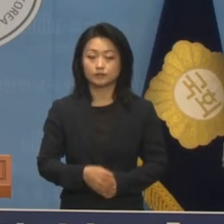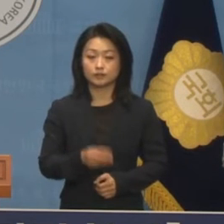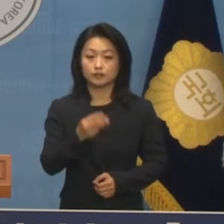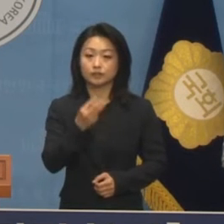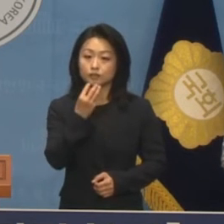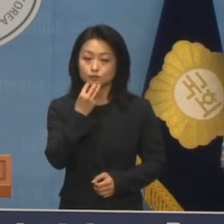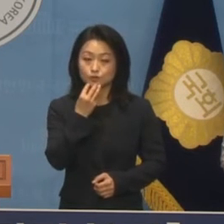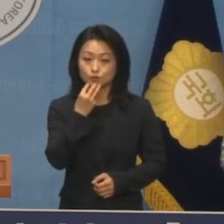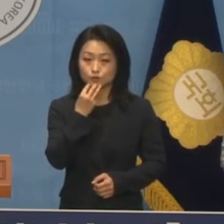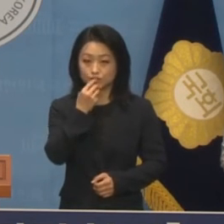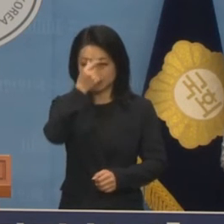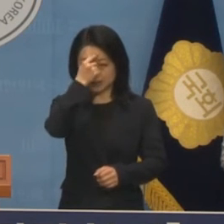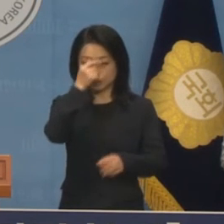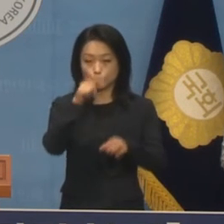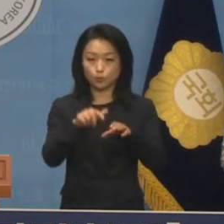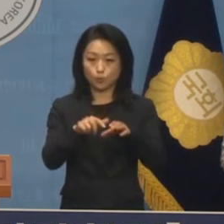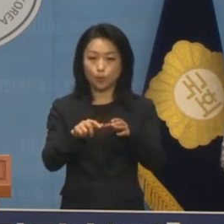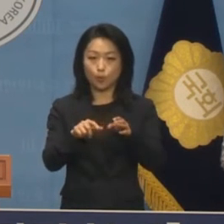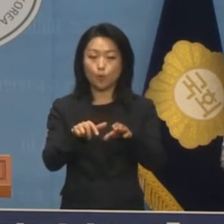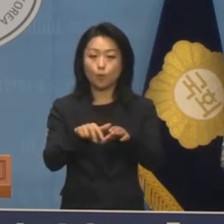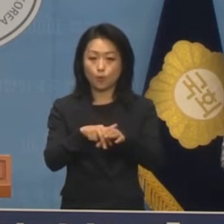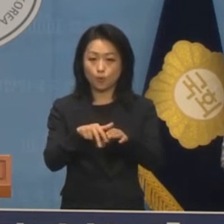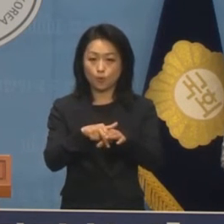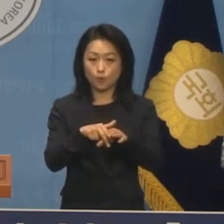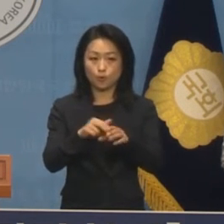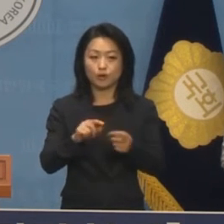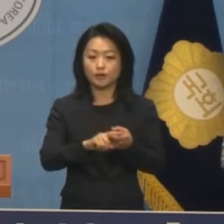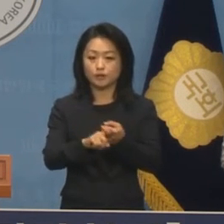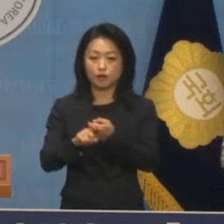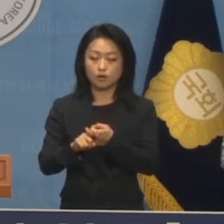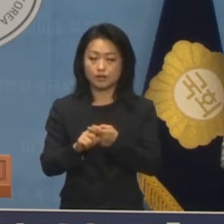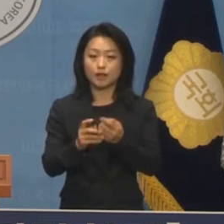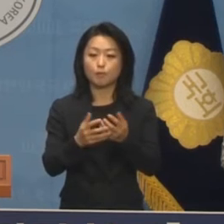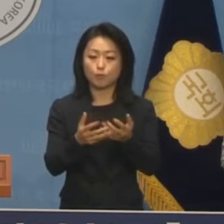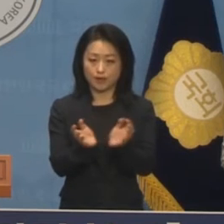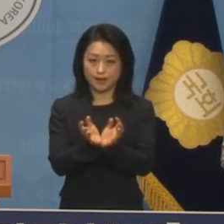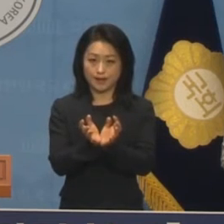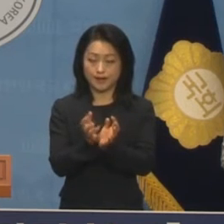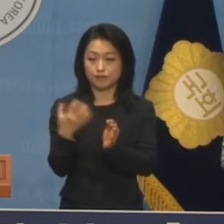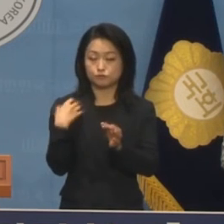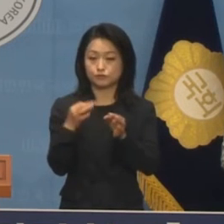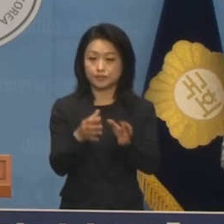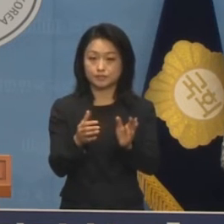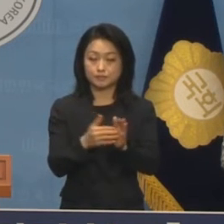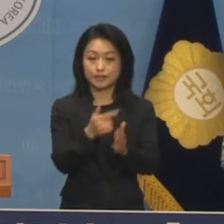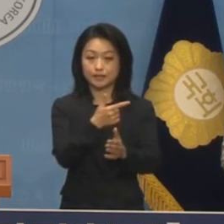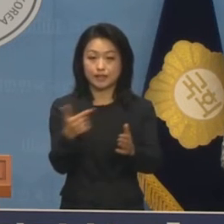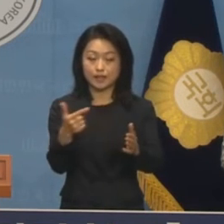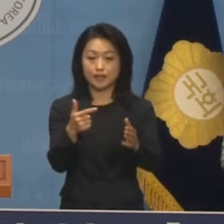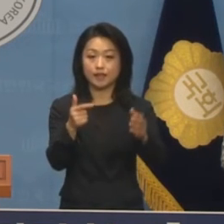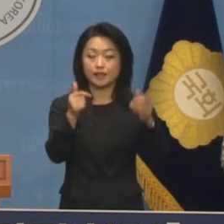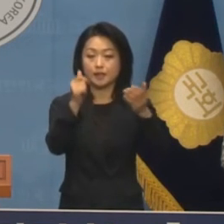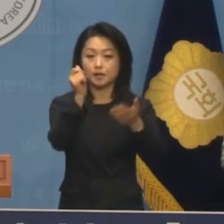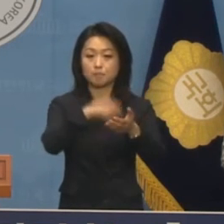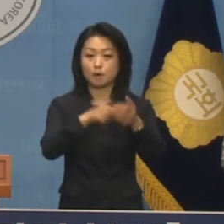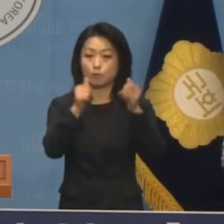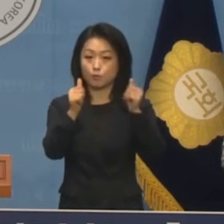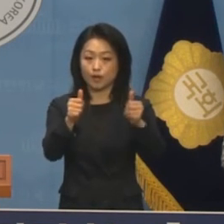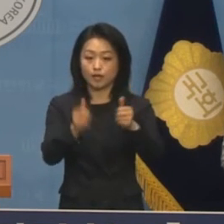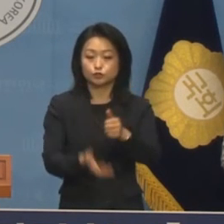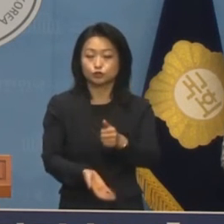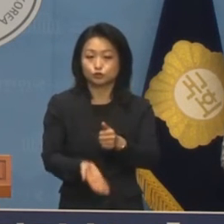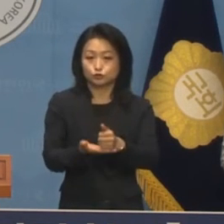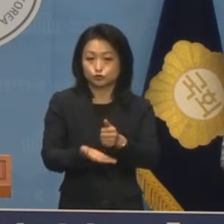수도권 기독교 총연합회인데요. 예, 최근에 이제 새로 대법관을 이제